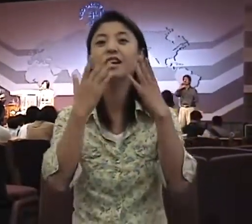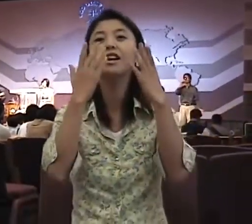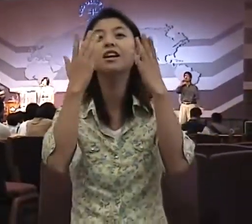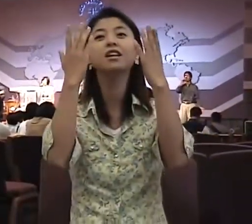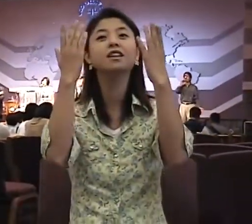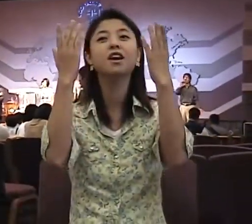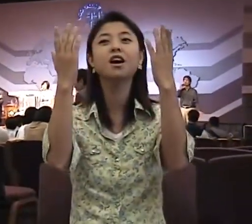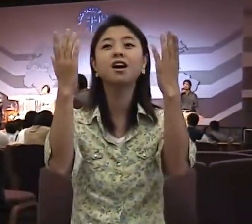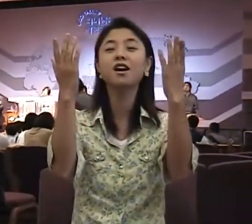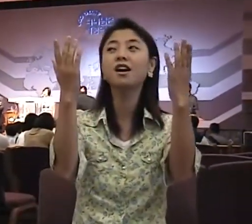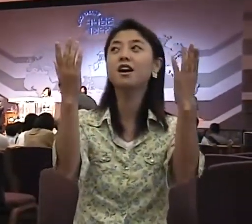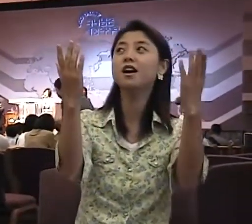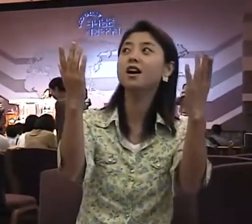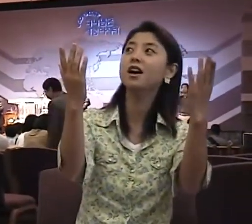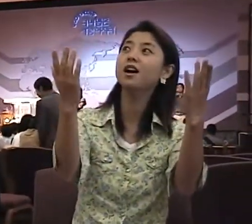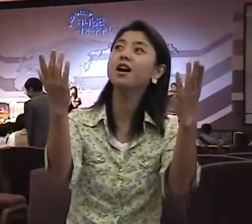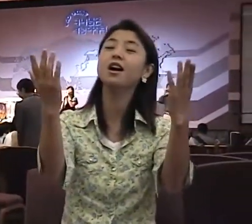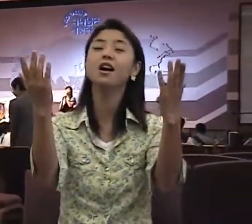경배합니다.